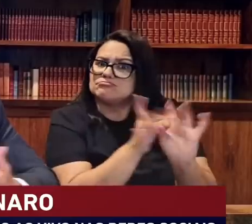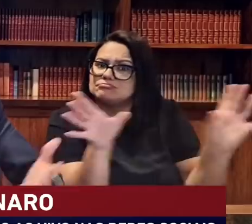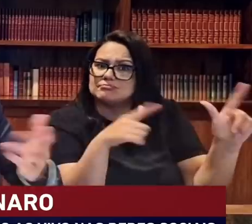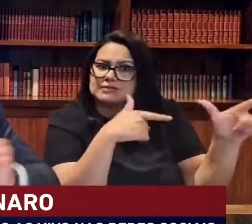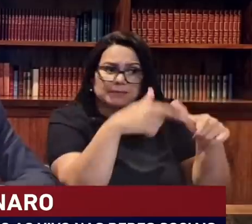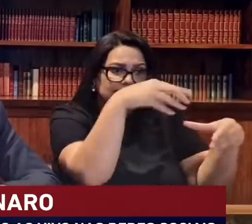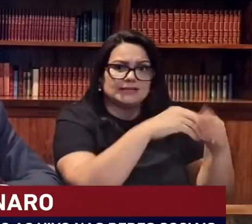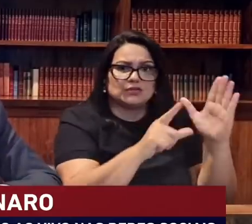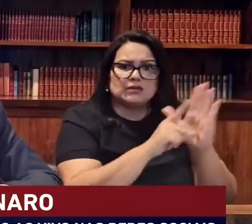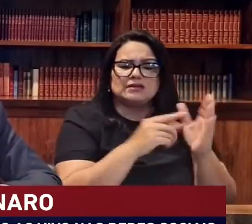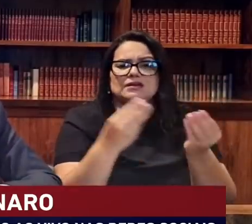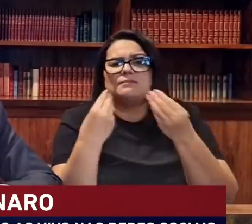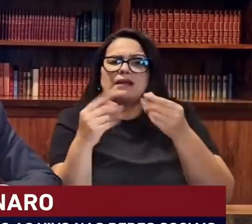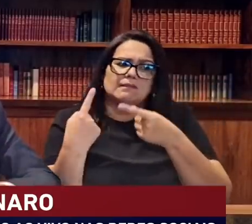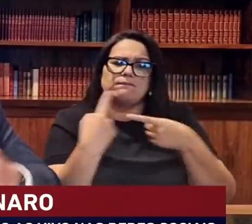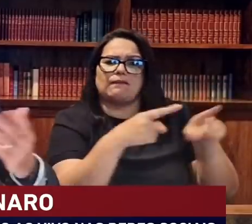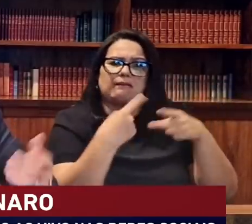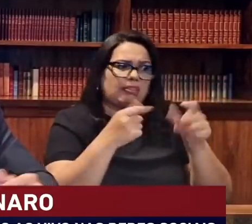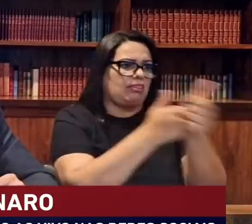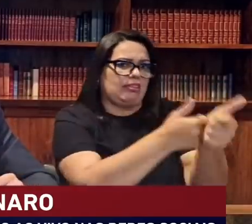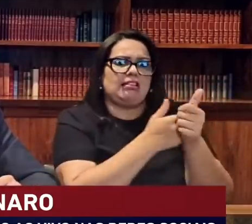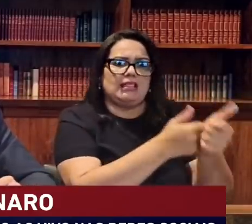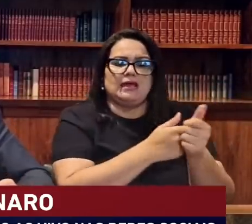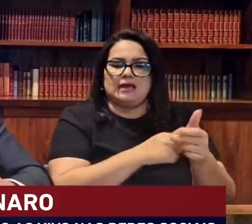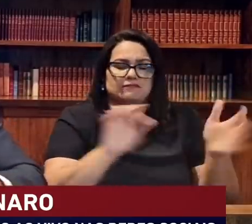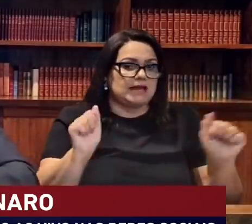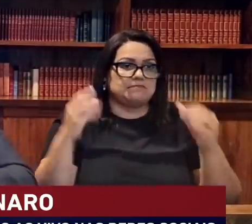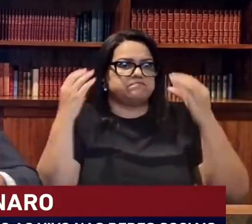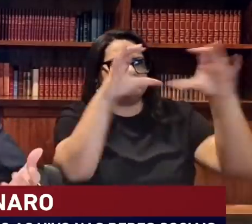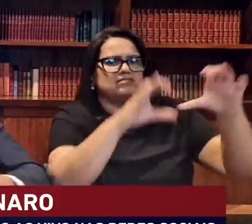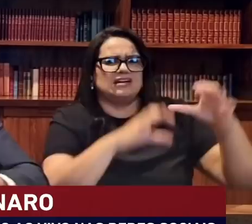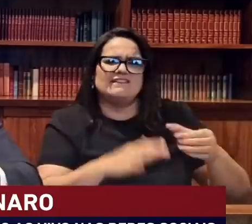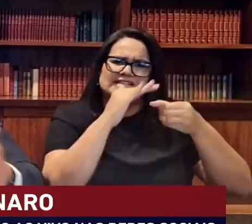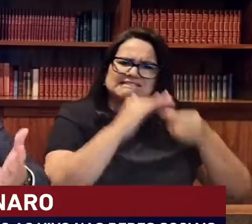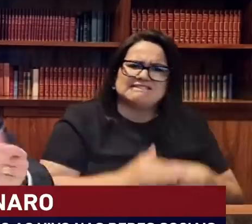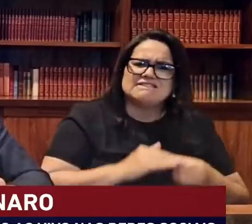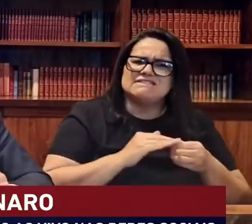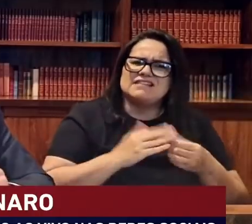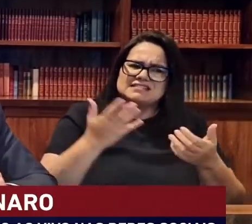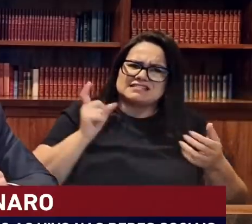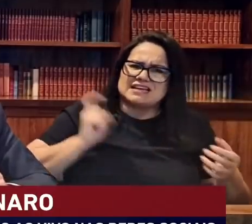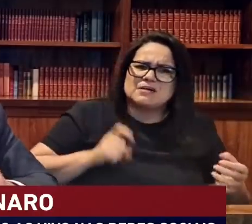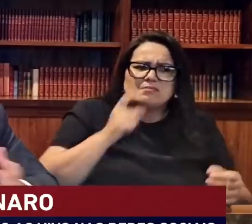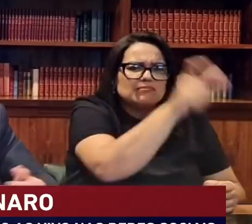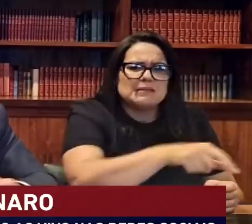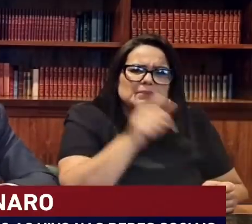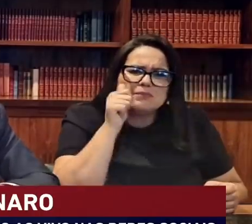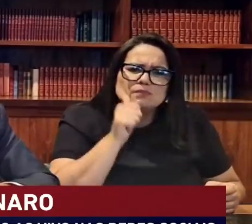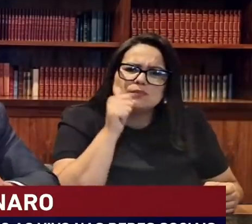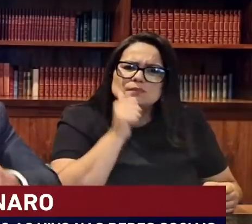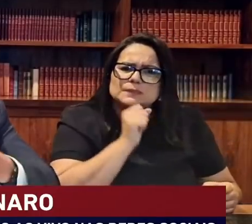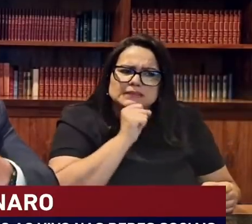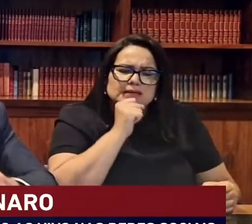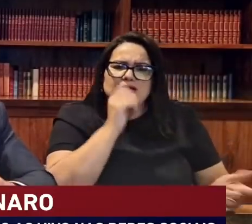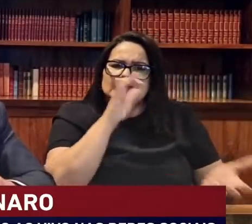Por que essa perseguição? É um escândalo. Pô, fica humilhando uma senhora casada,